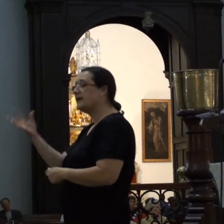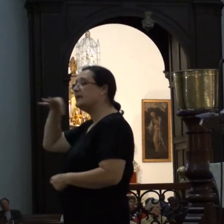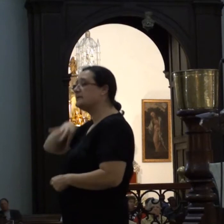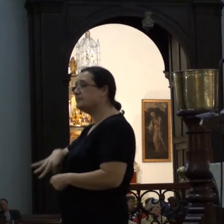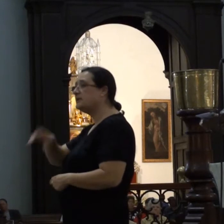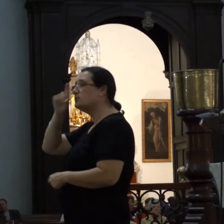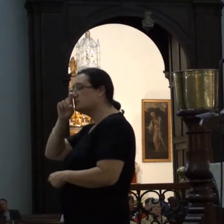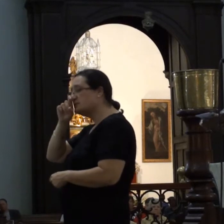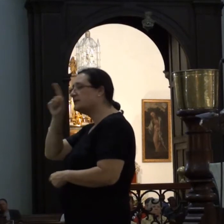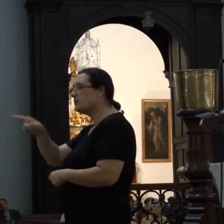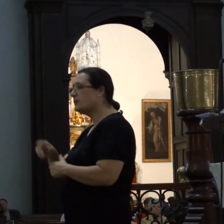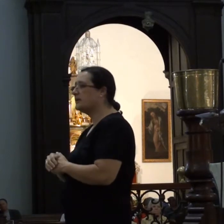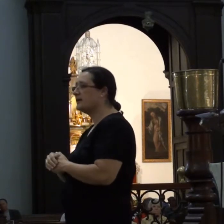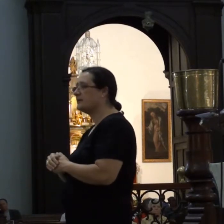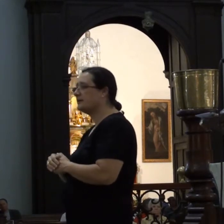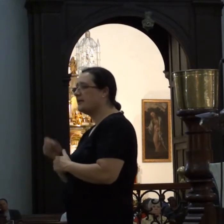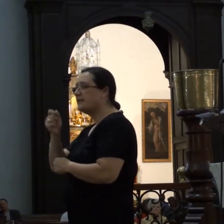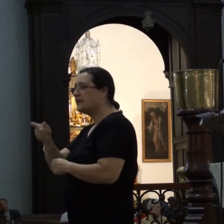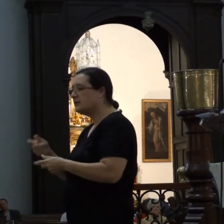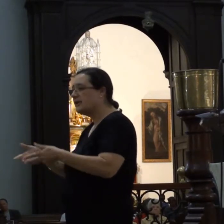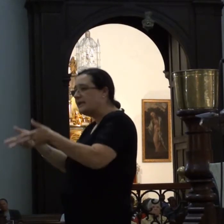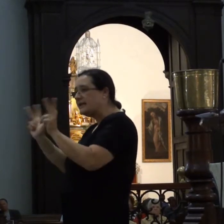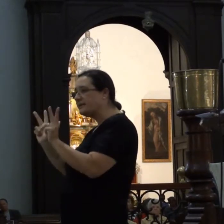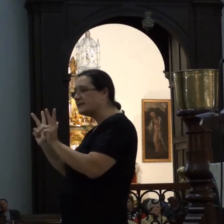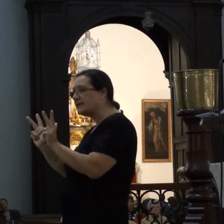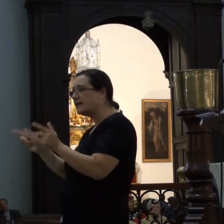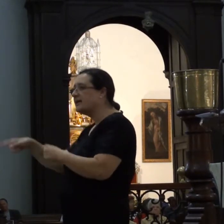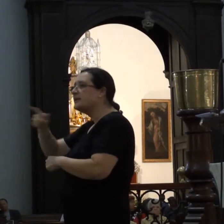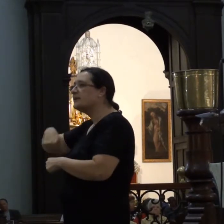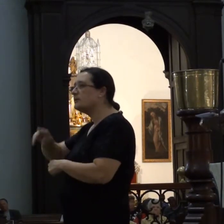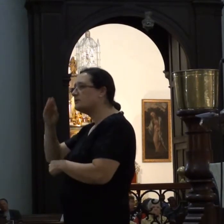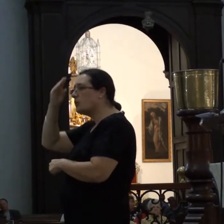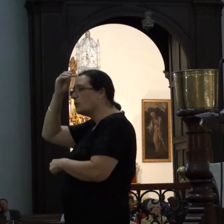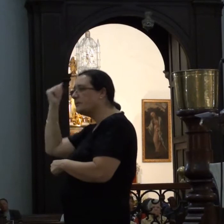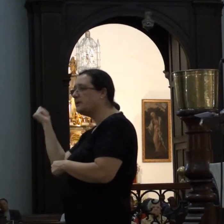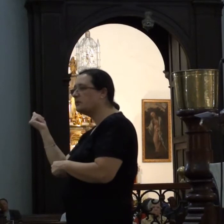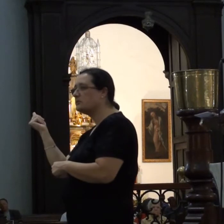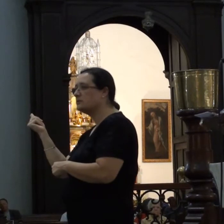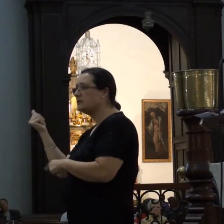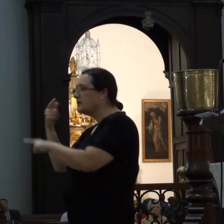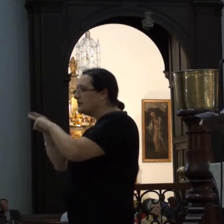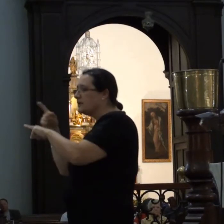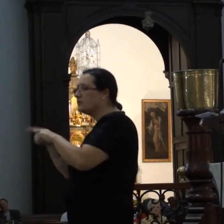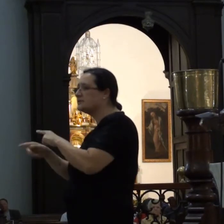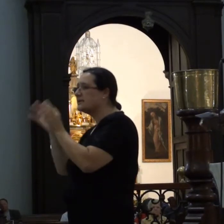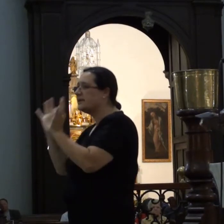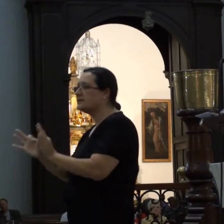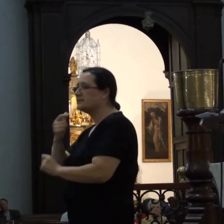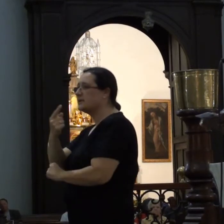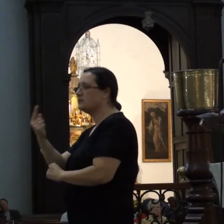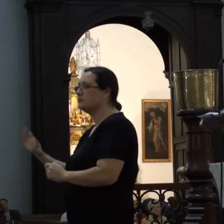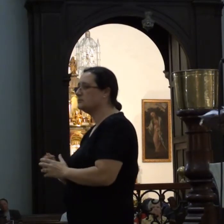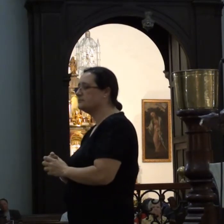la recuerda liberándonos vuelvo a repetir de nuestras amnesias y de nuestros amigos de lo que son